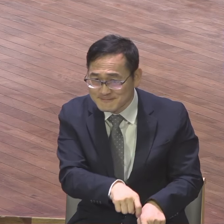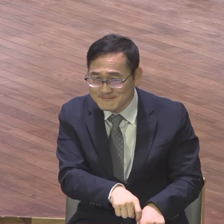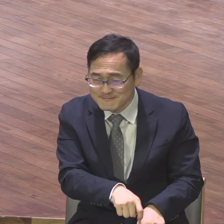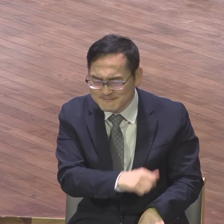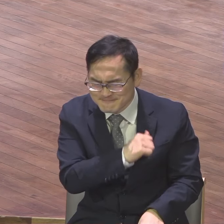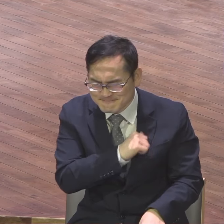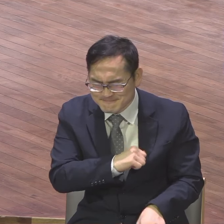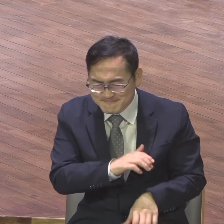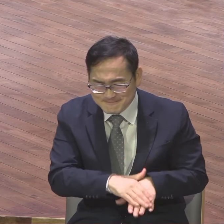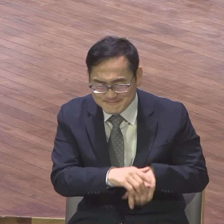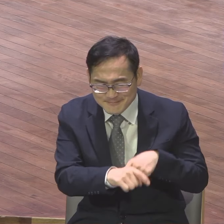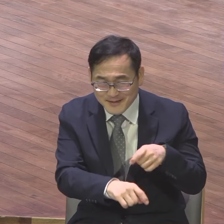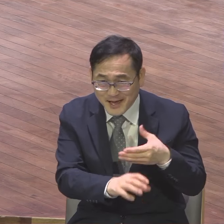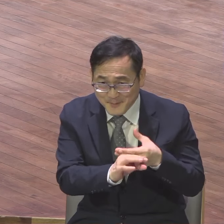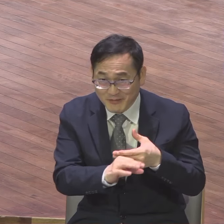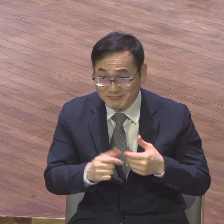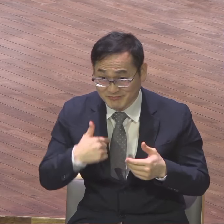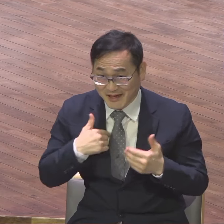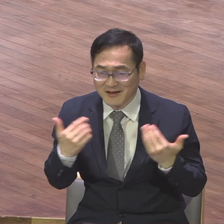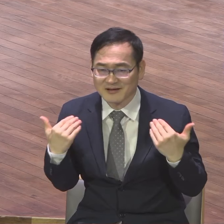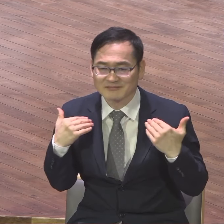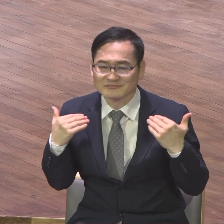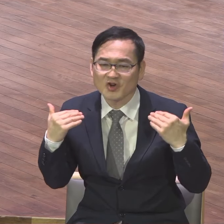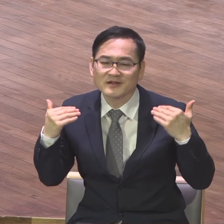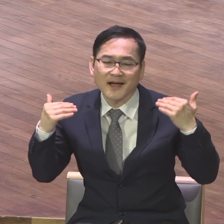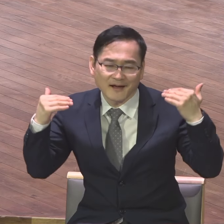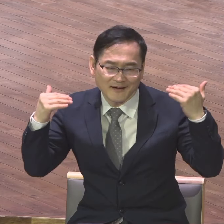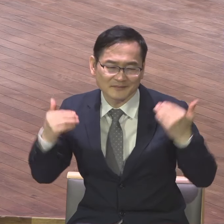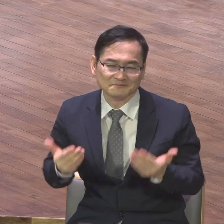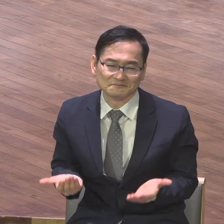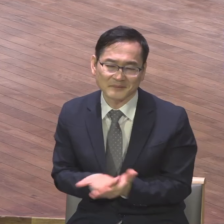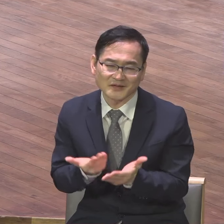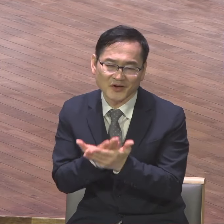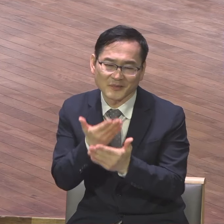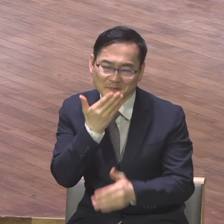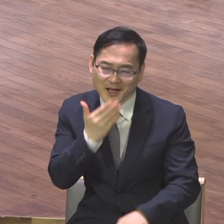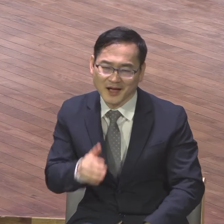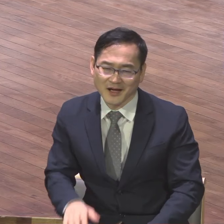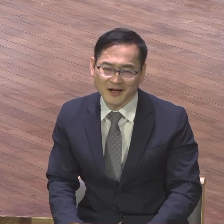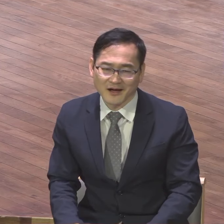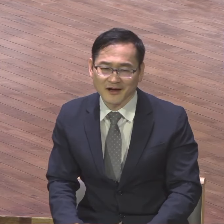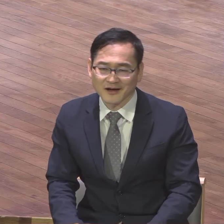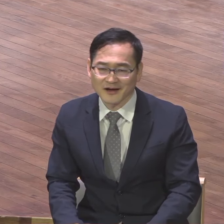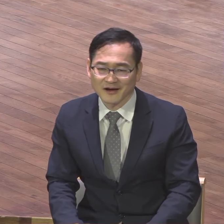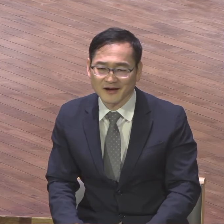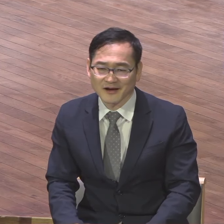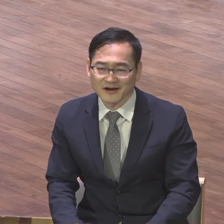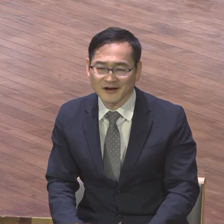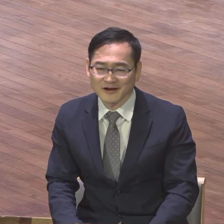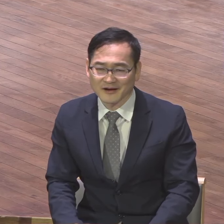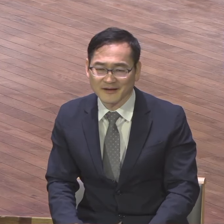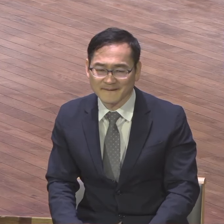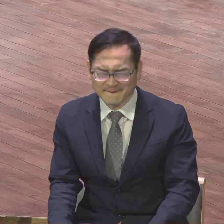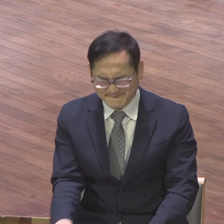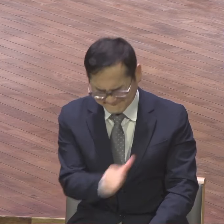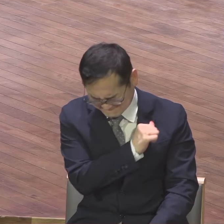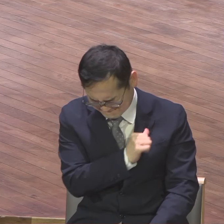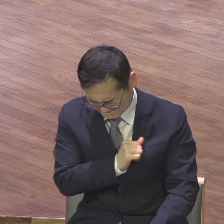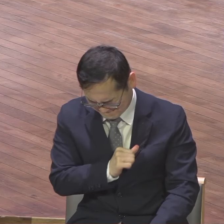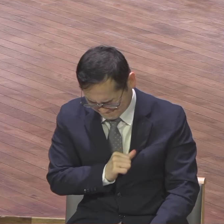뭐요? 팍 한 단계 성장합니다. 적용했더니 내가 팍 죽었더니 팍 한 단계 더